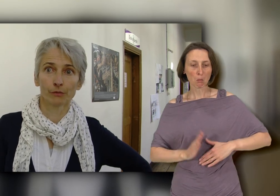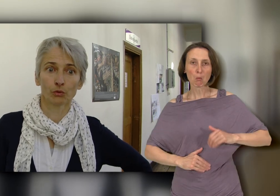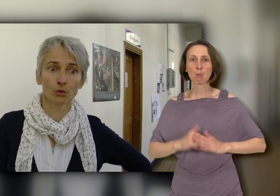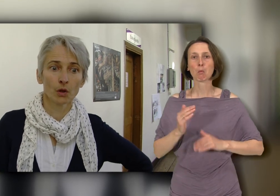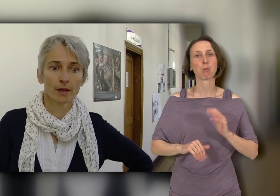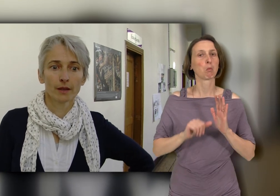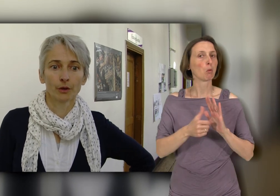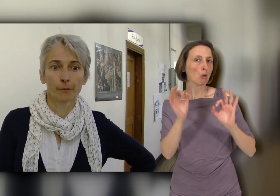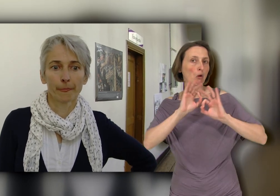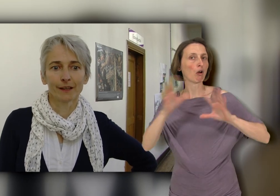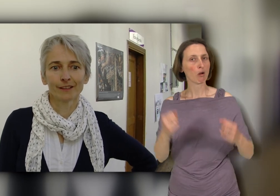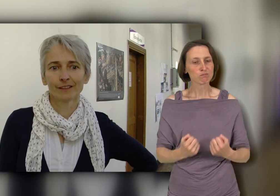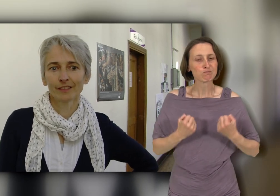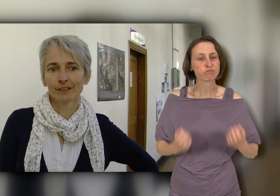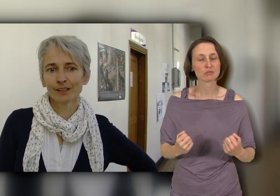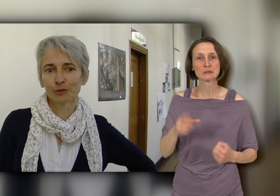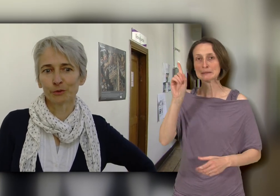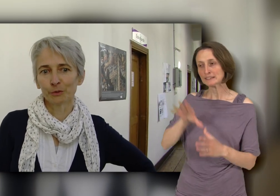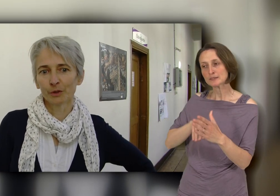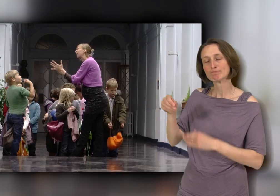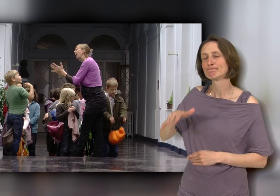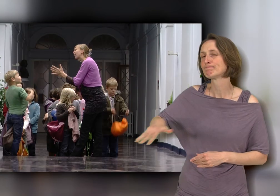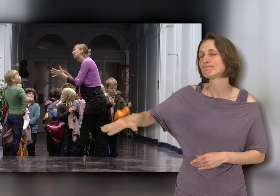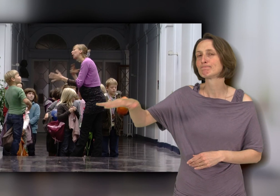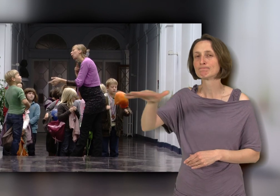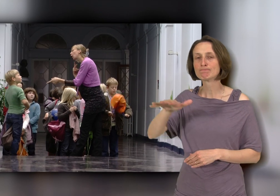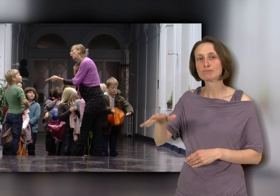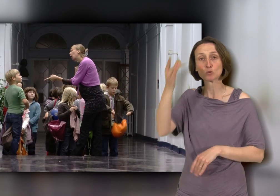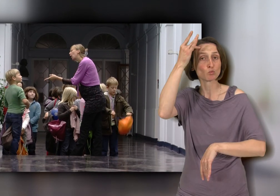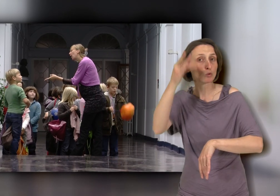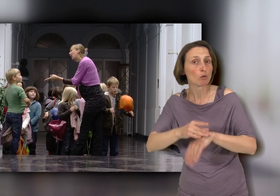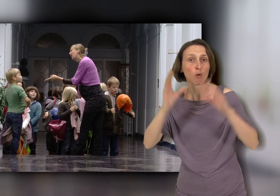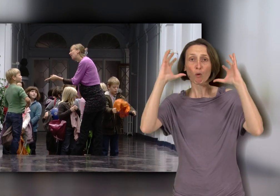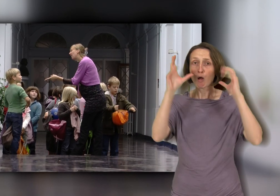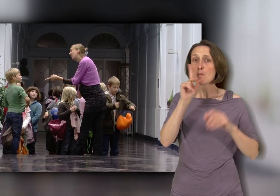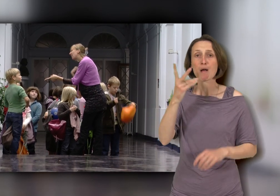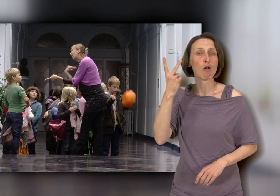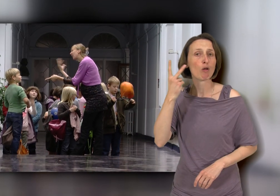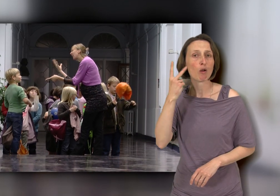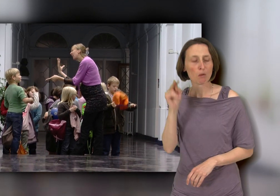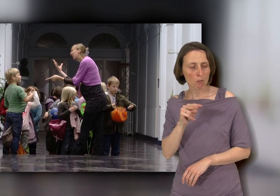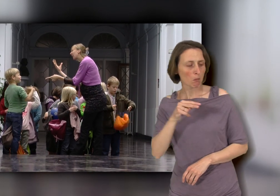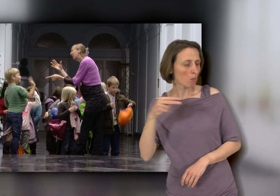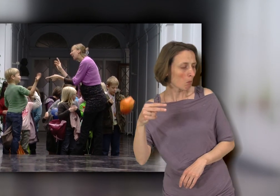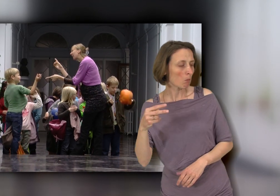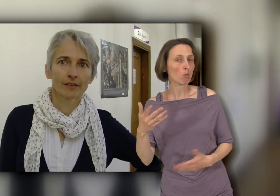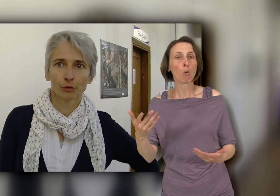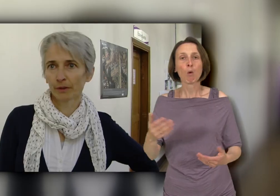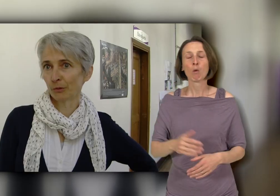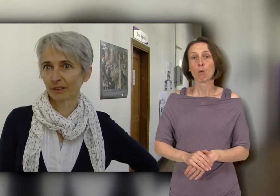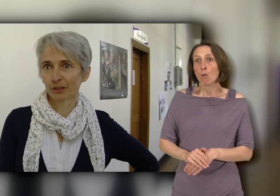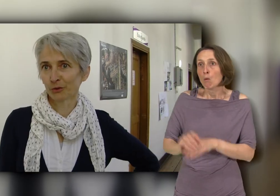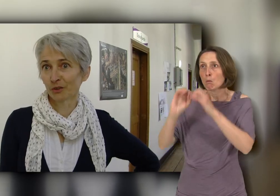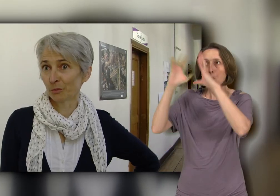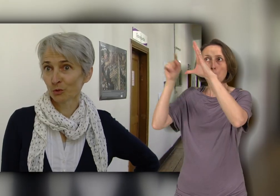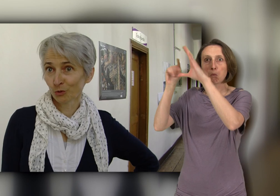les élèves sourds et d'essayer de ne pas trop se laisser tirer par le lobbying médical et paramédical. Les experts